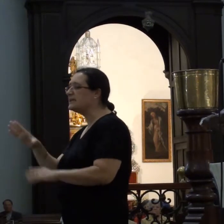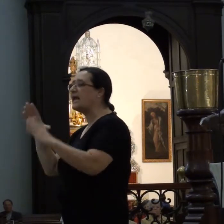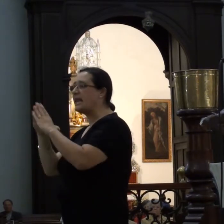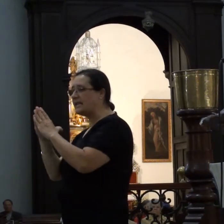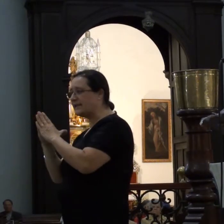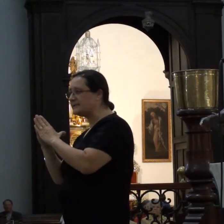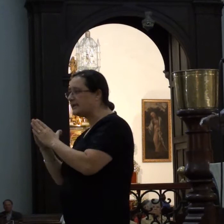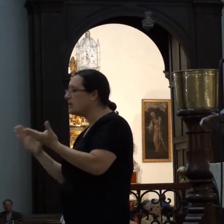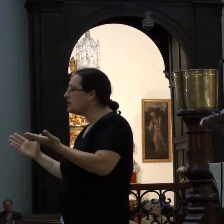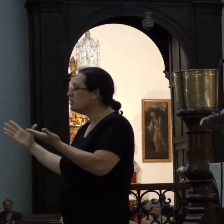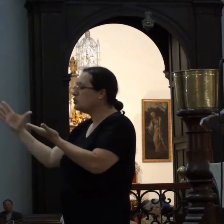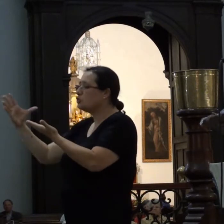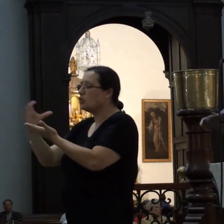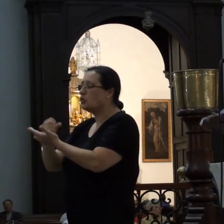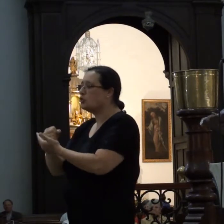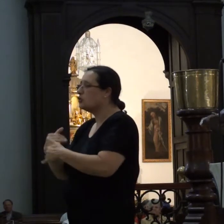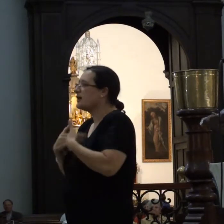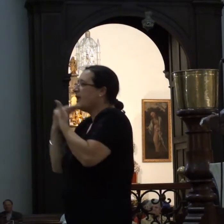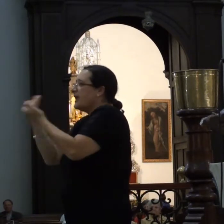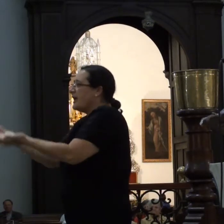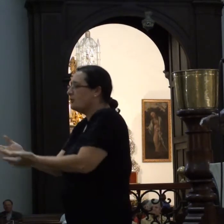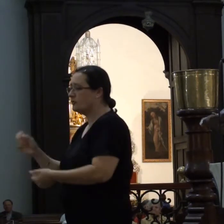y toda gracia